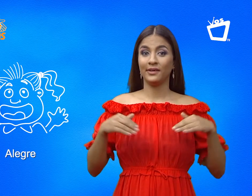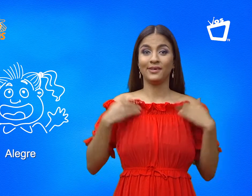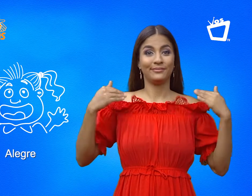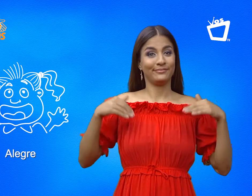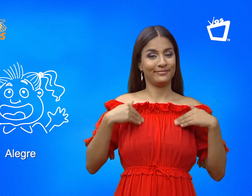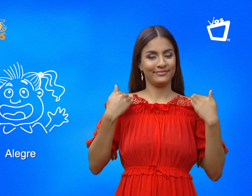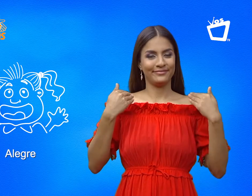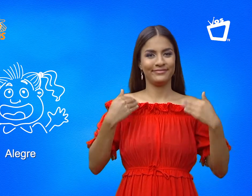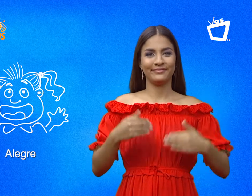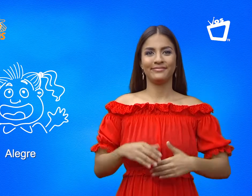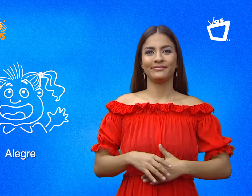alegre